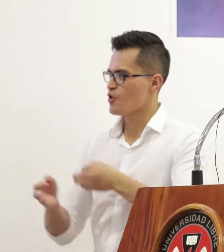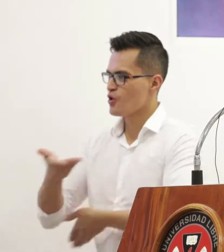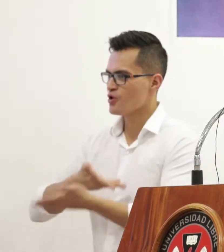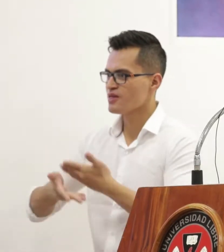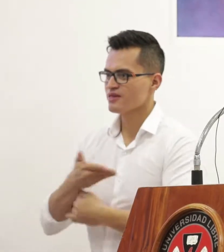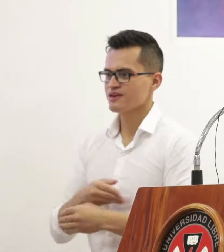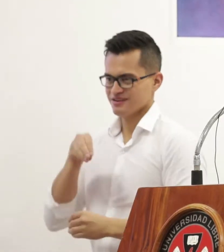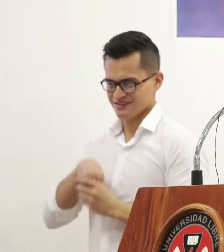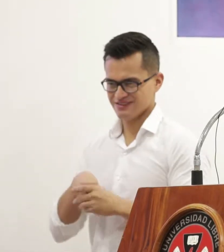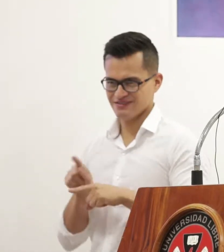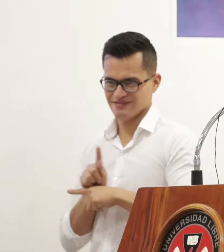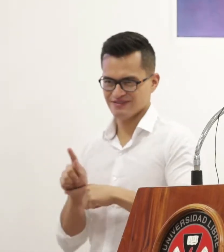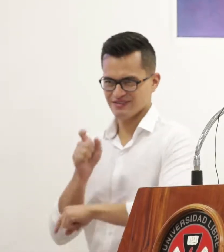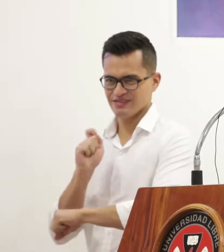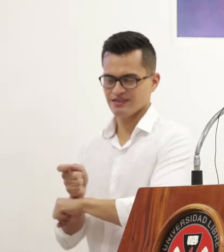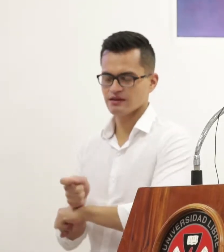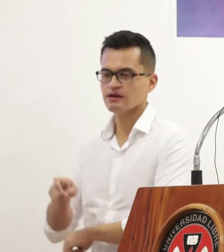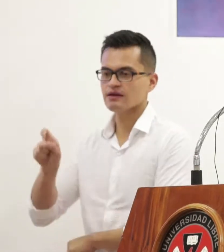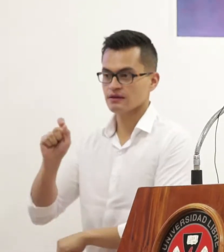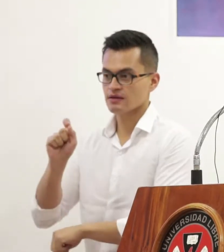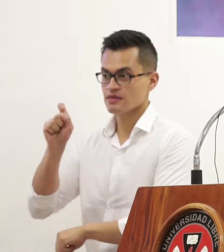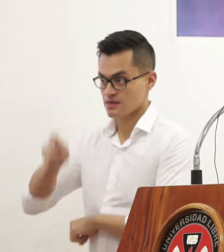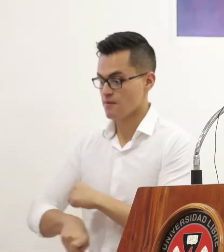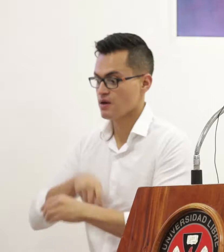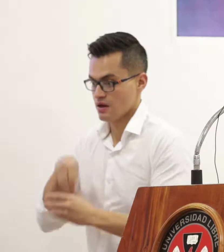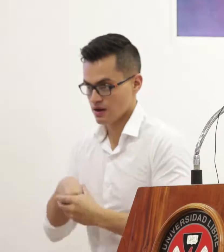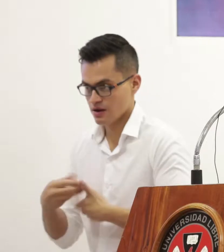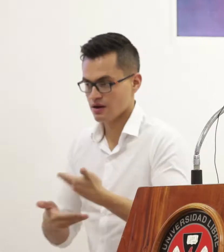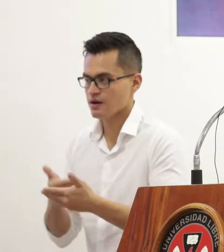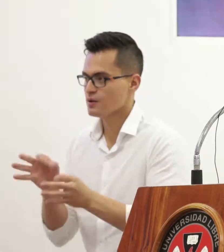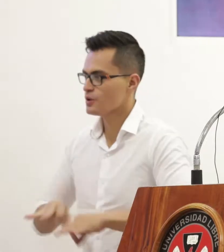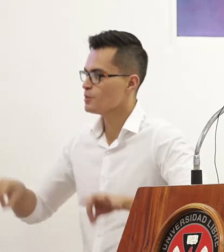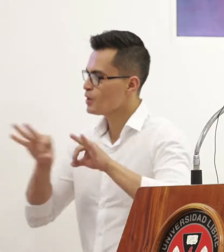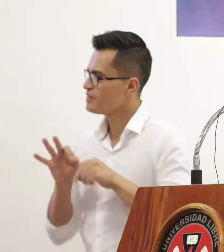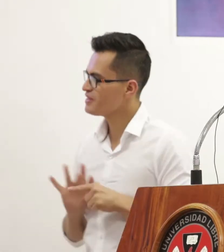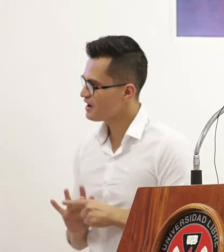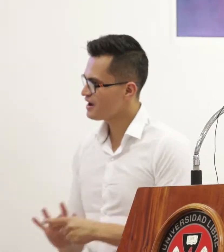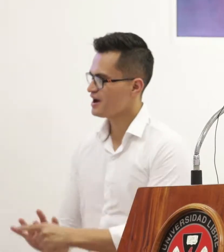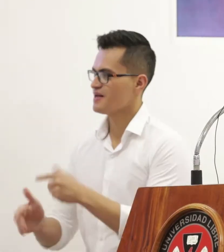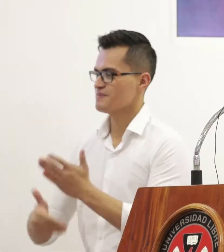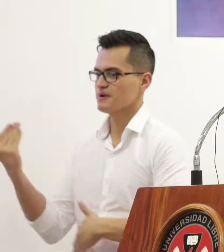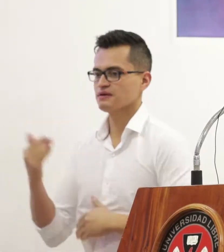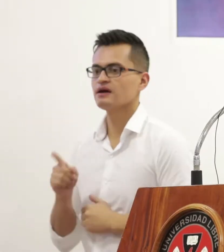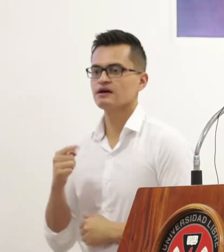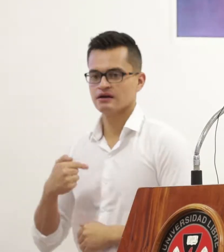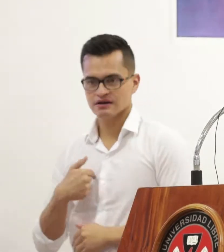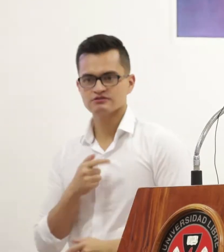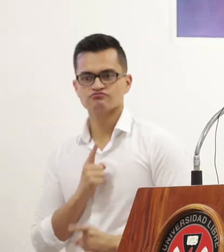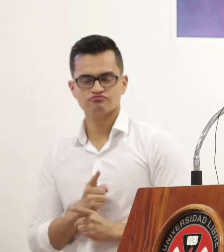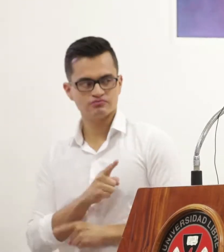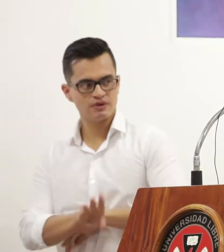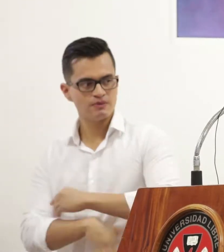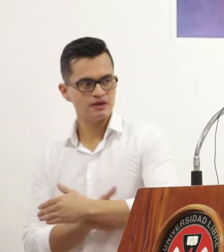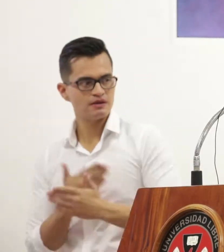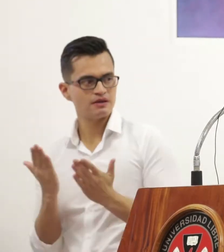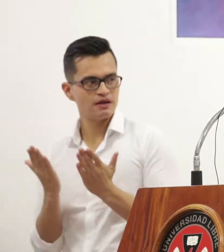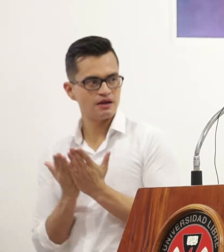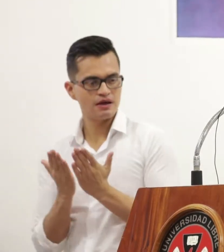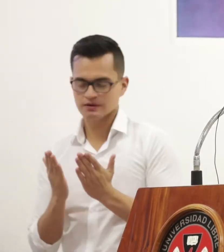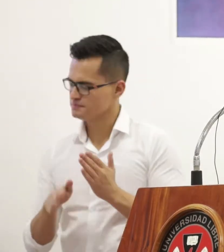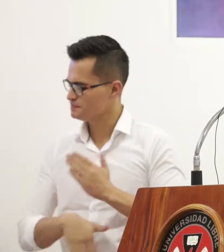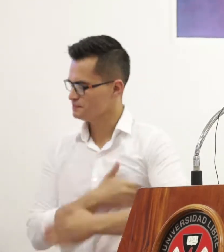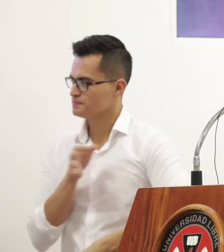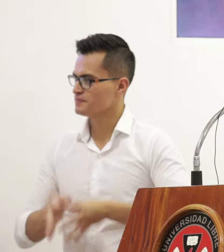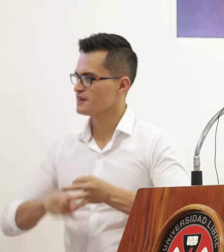de Derecho. Y por eso son un puntal esencial, querida ministra, y usted acierta en eso, de toda la transformación de la justicia de este